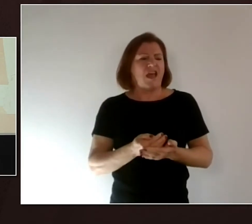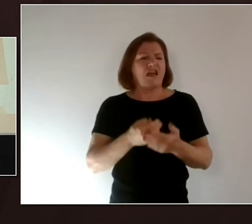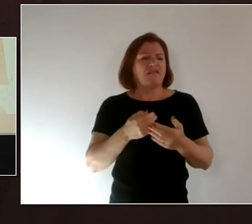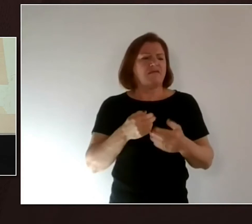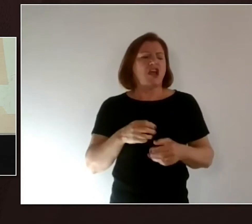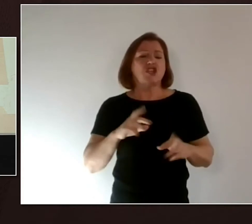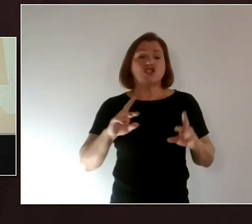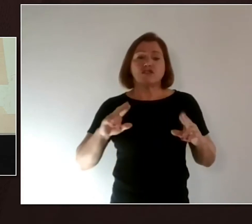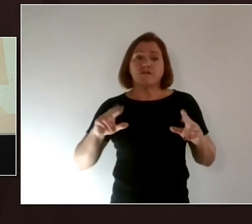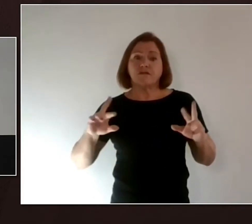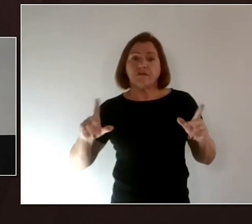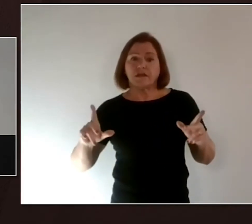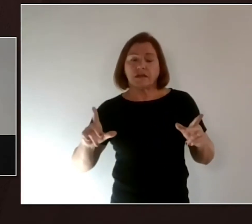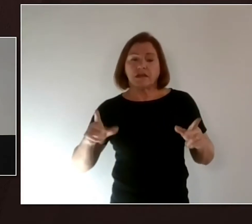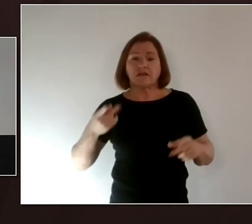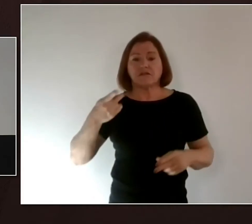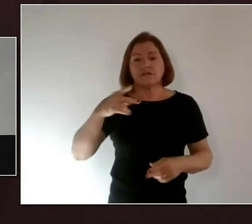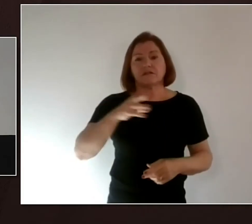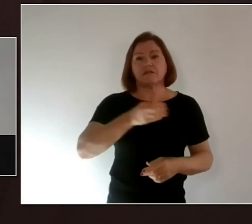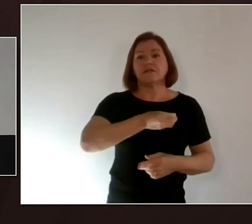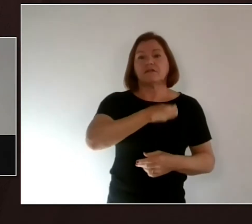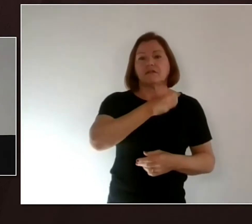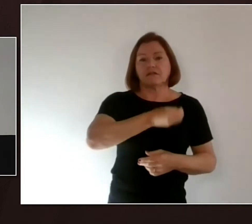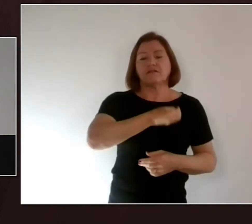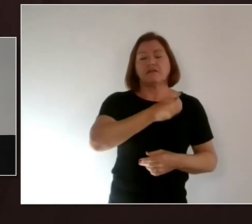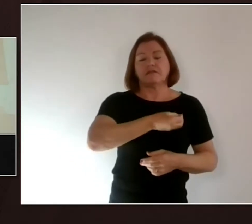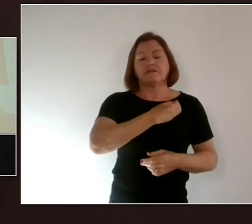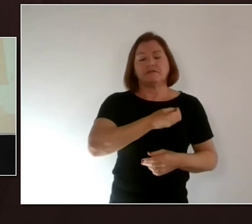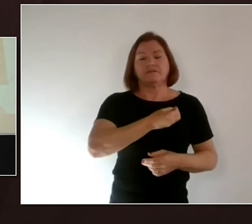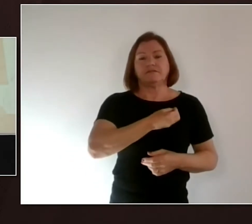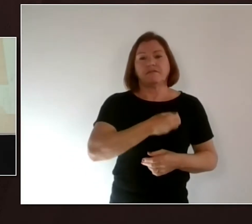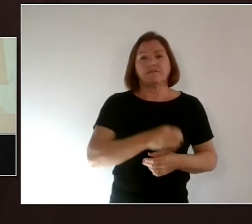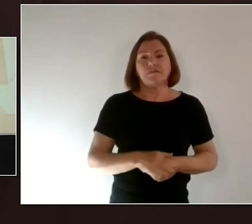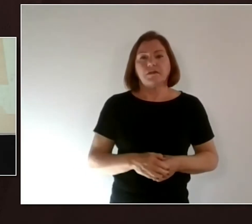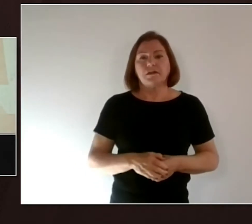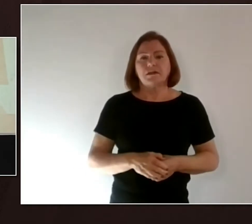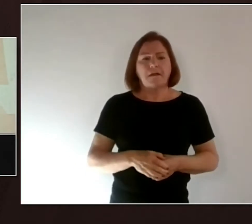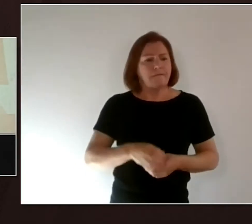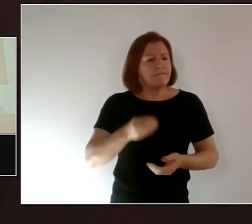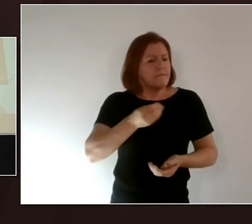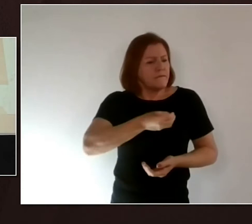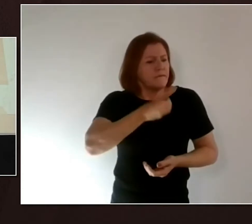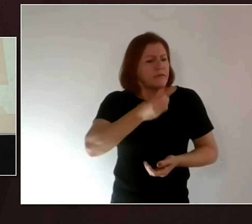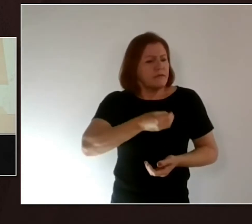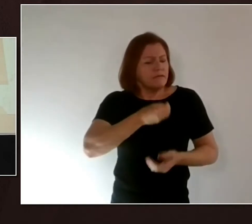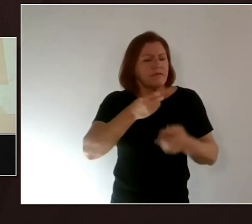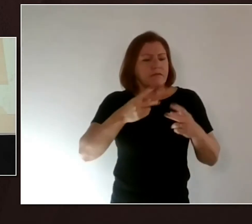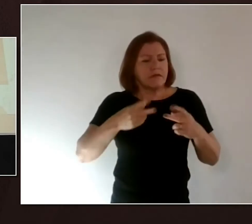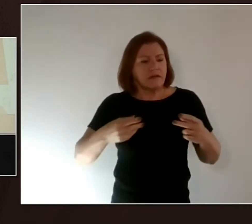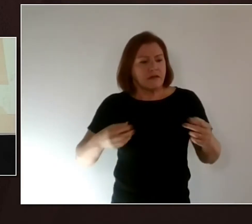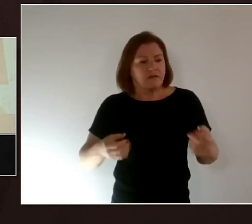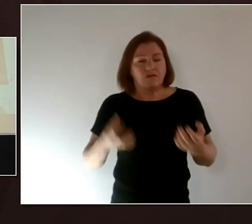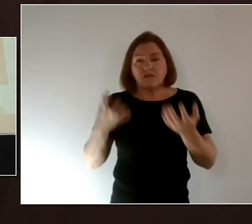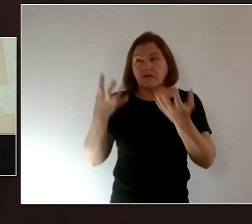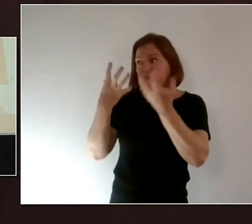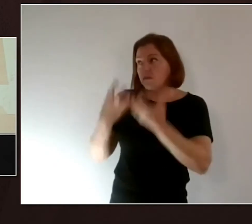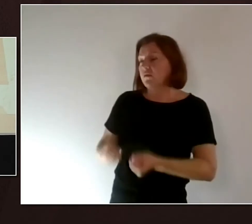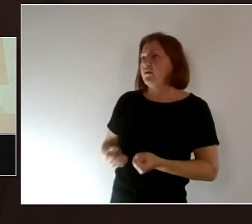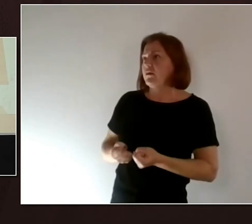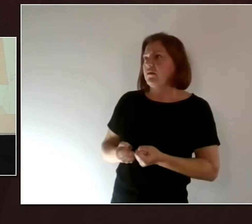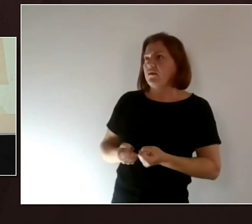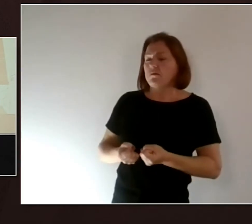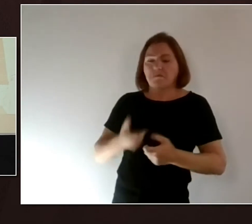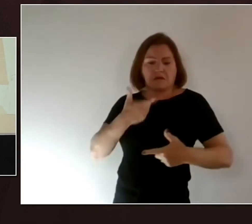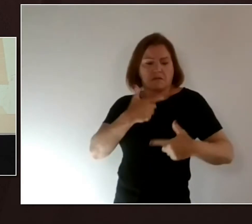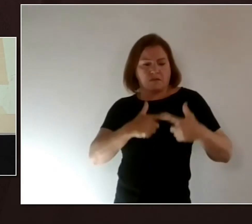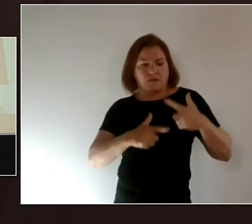Vamos buscar ter realidade daquilo que nós ouvimos, tá? E sempre manter-se limpo diante do Senhor. Eu sempre falo